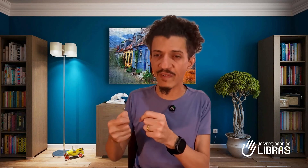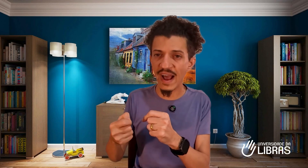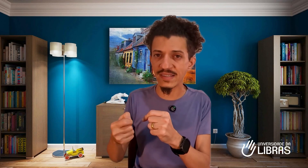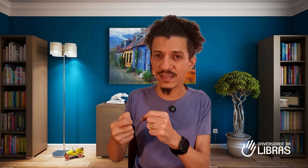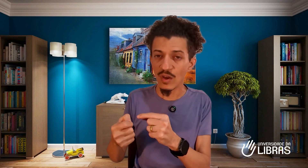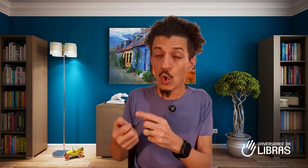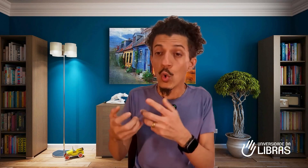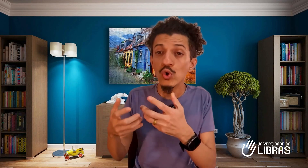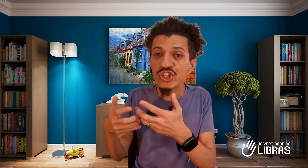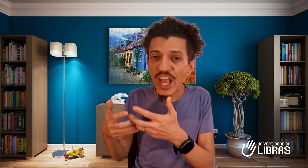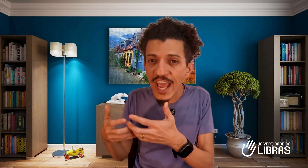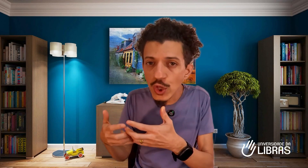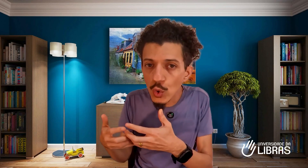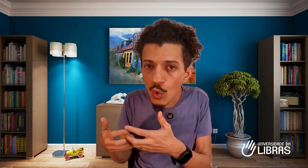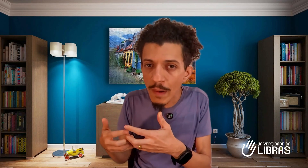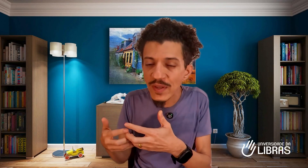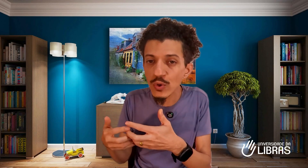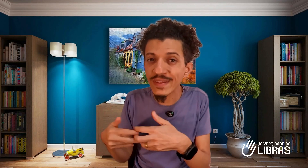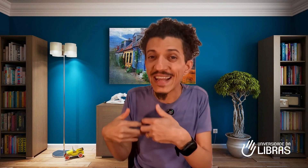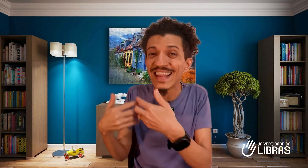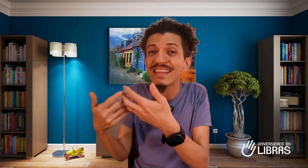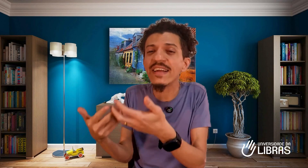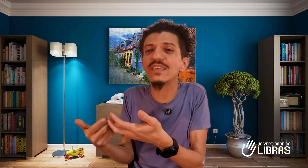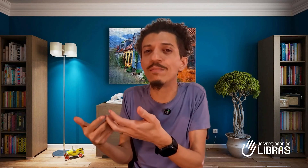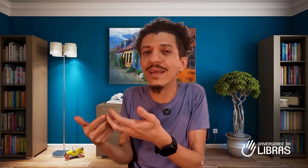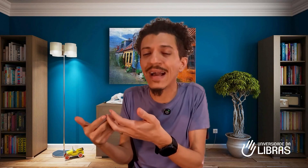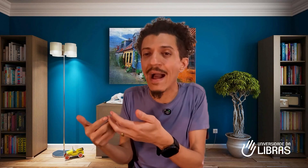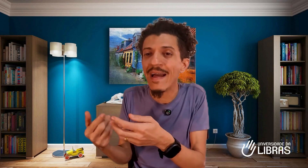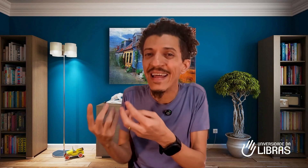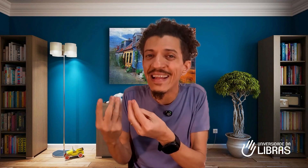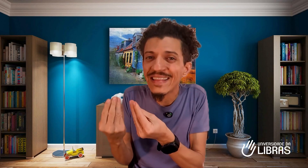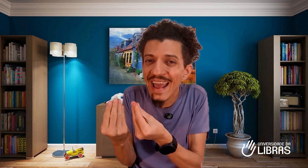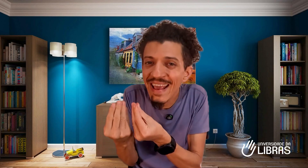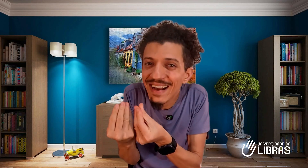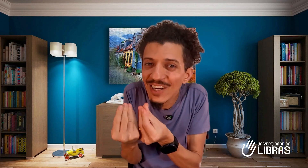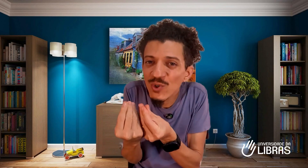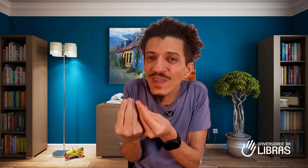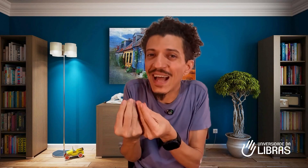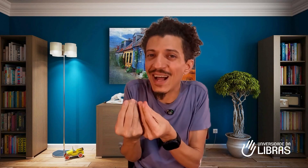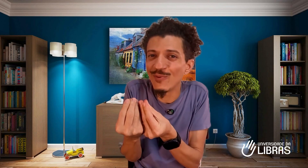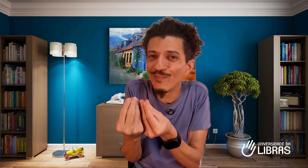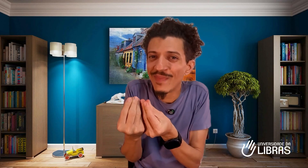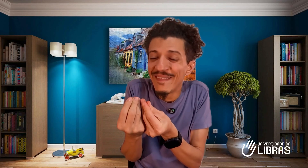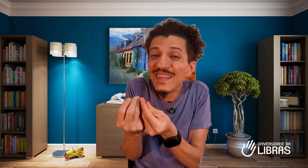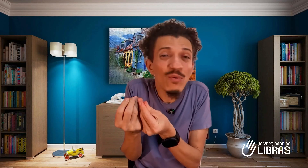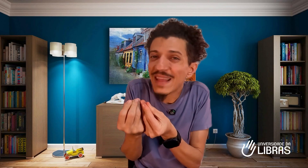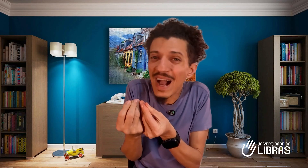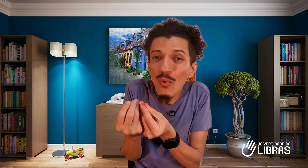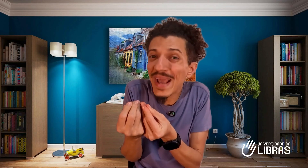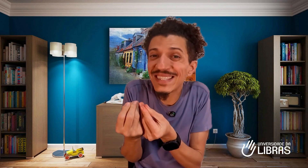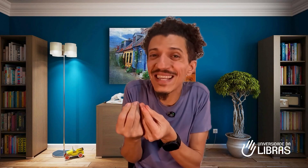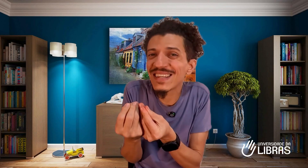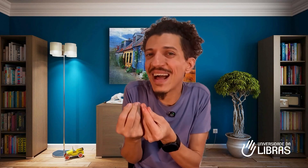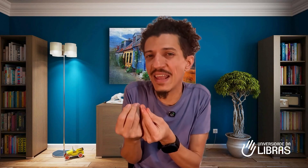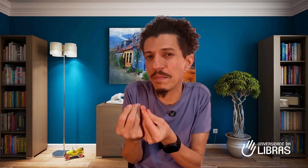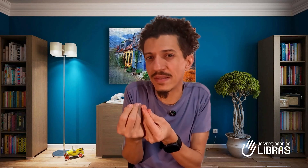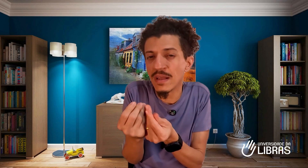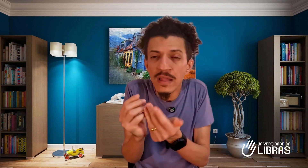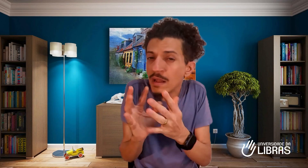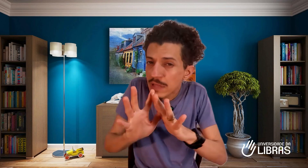frase, o jeito como a pessoa está tentando explicar está encaixotado. Não está com a essência da Libras, não está com